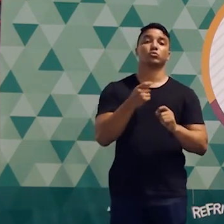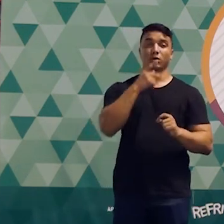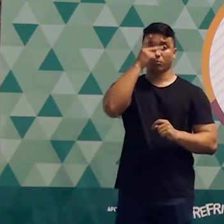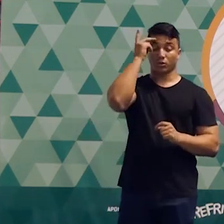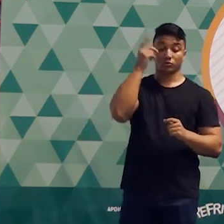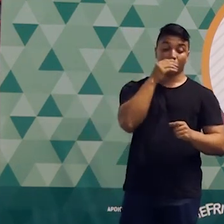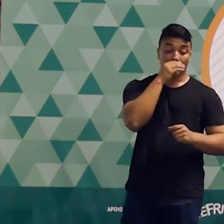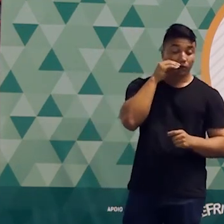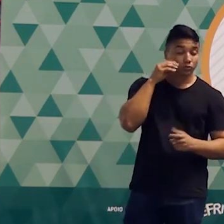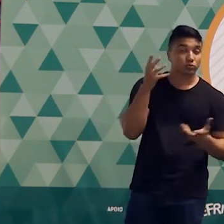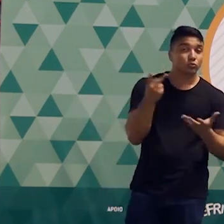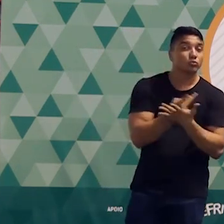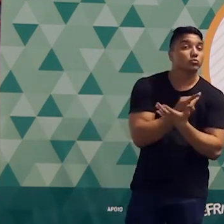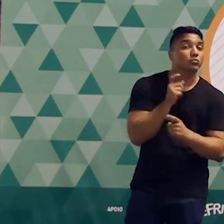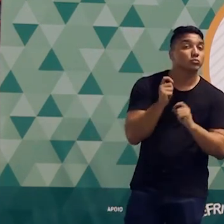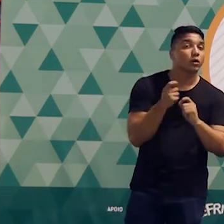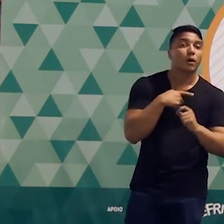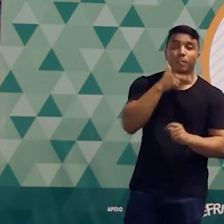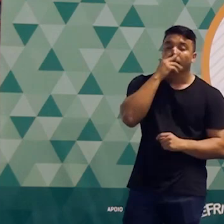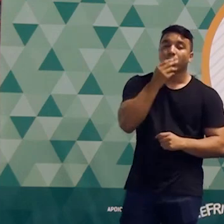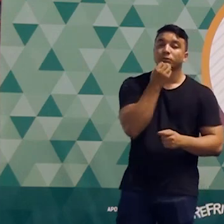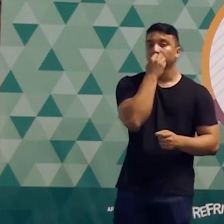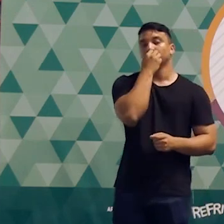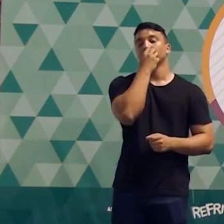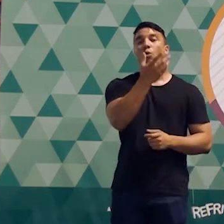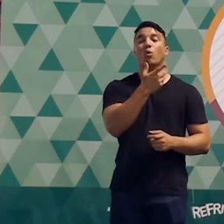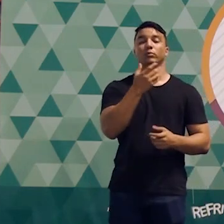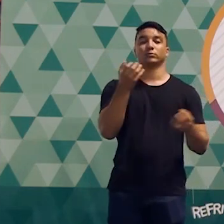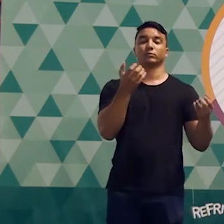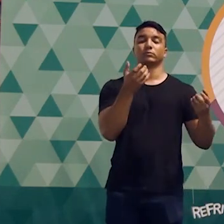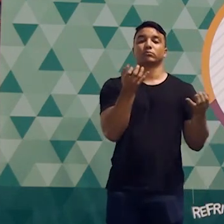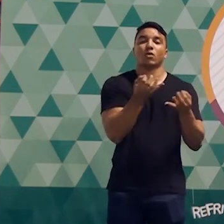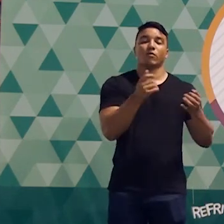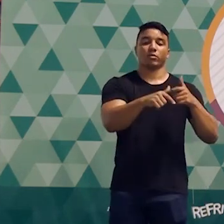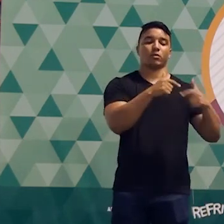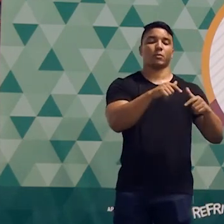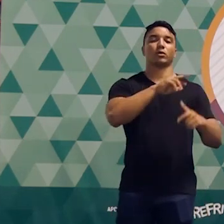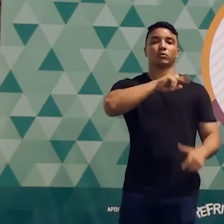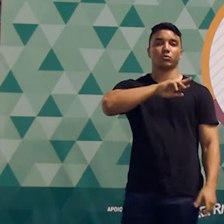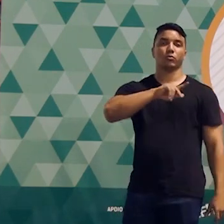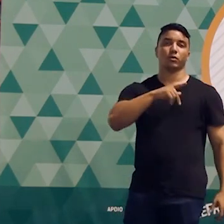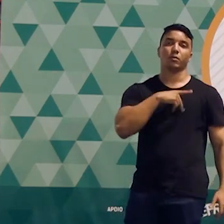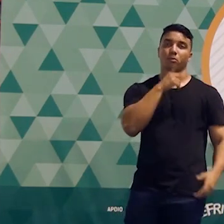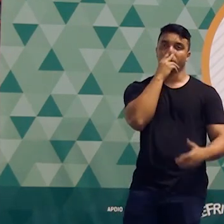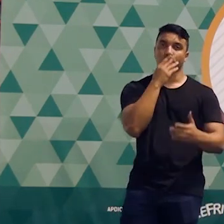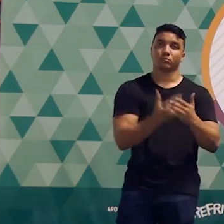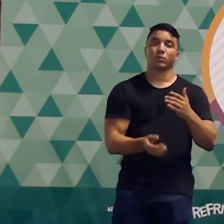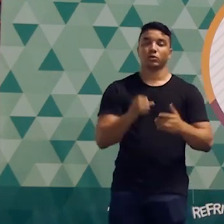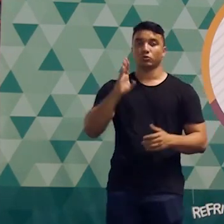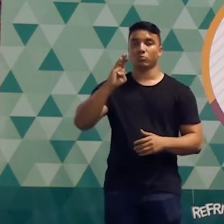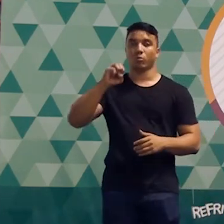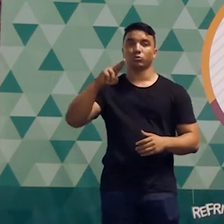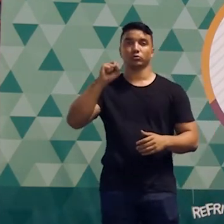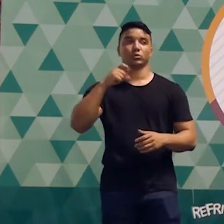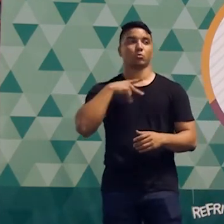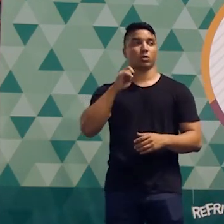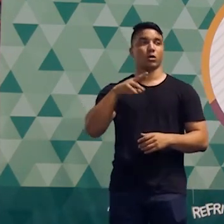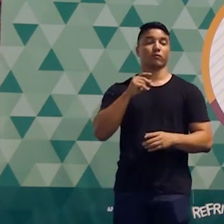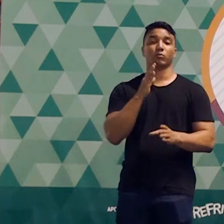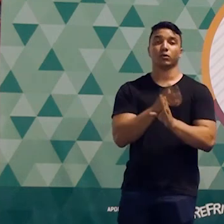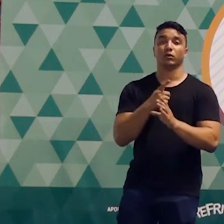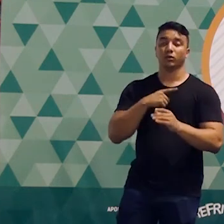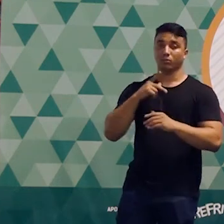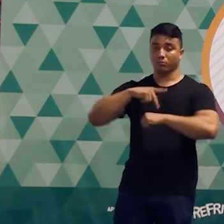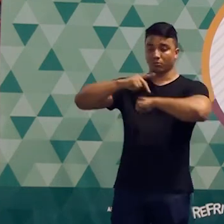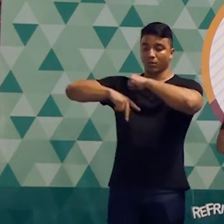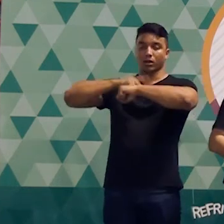Muito adulto de hoje, infelizmente, não é uma mão de obra qualificada. Aí a gente pode perder esse bônus demográfico. Porque os países